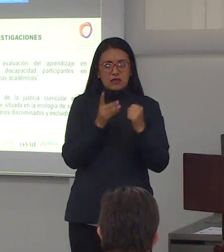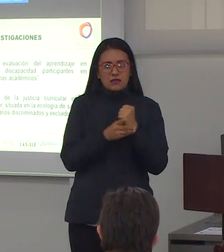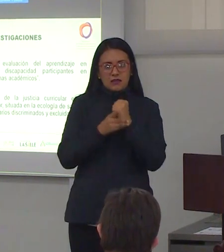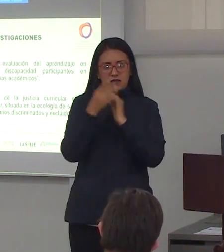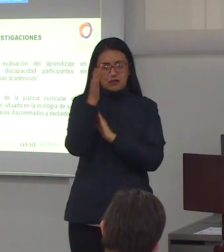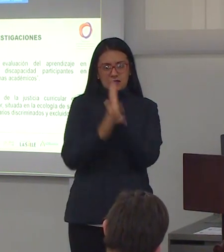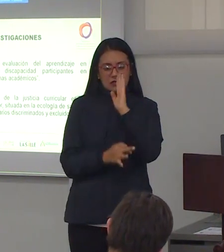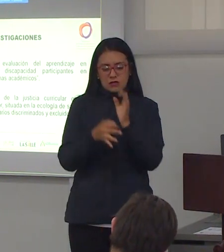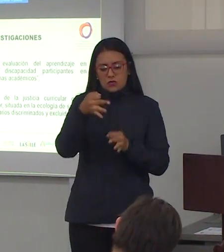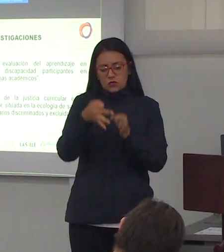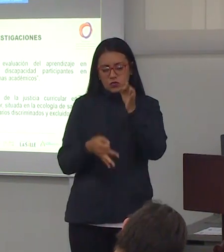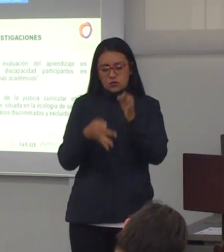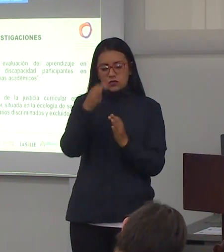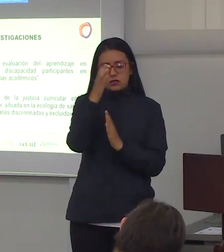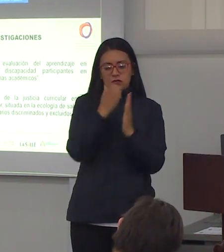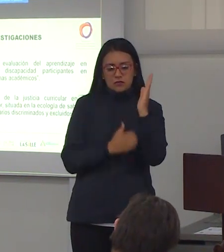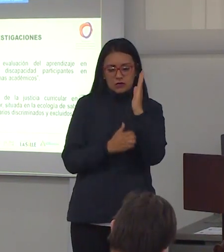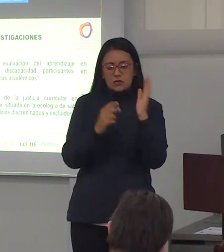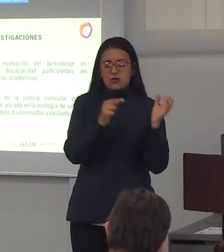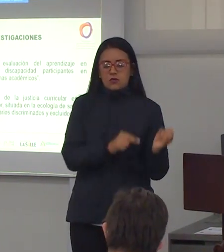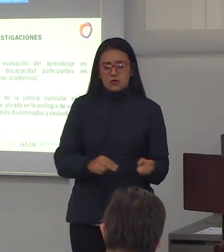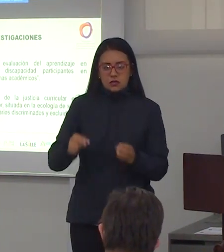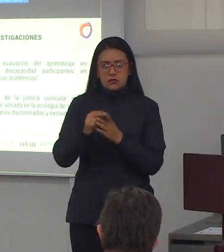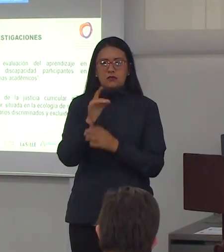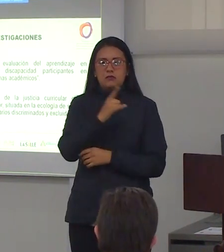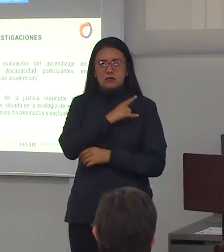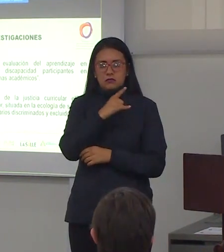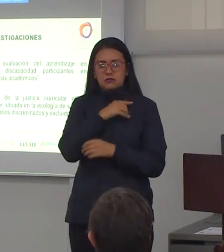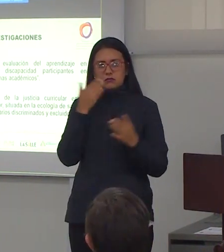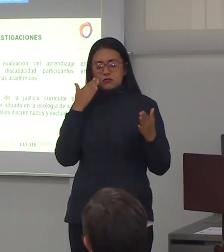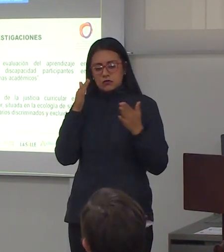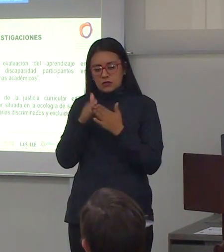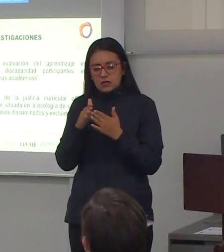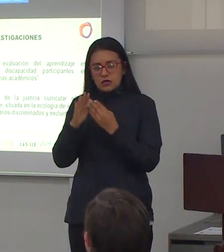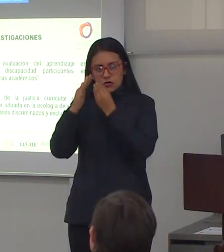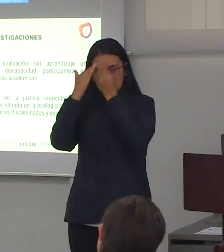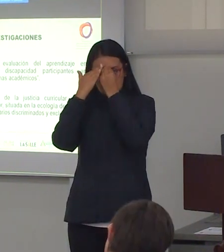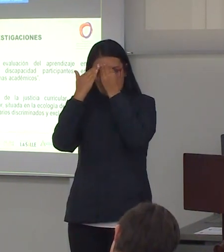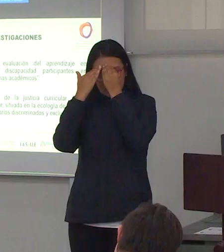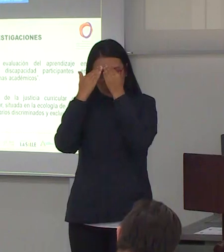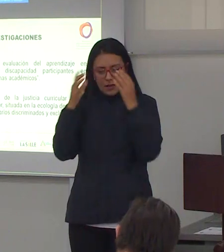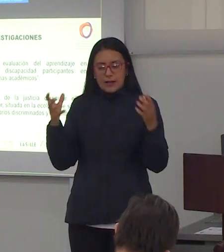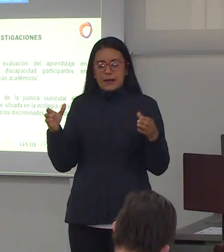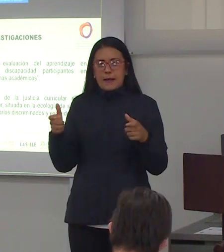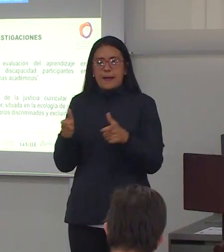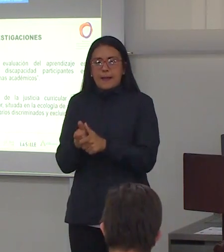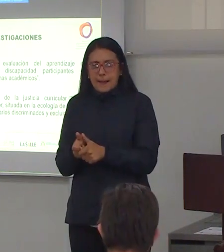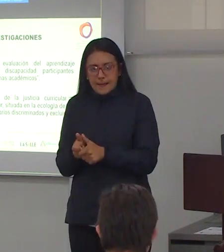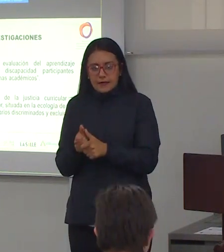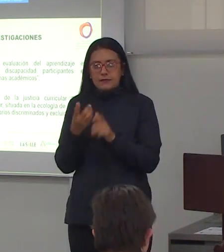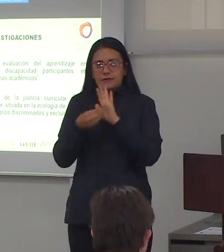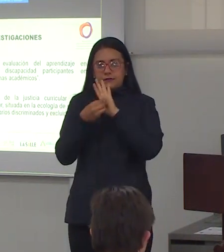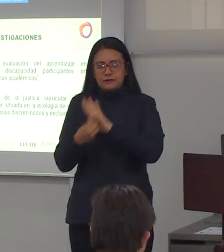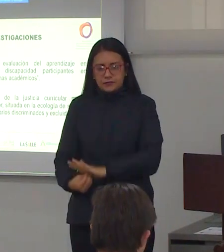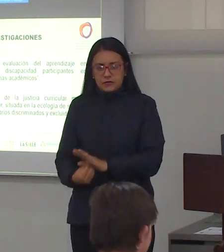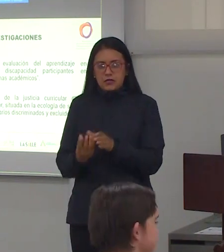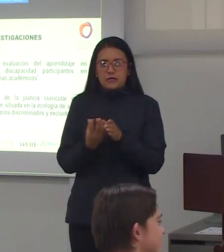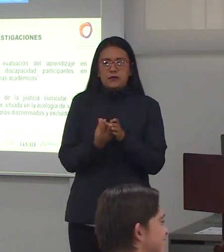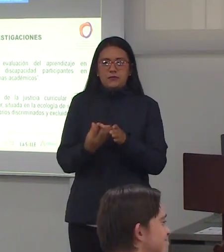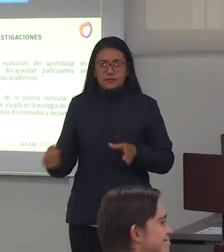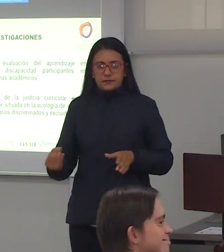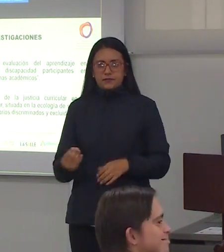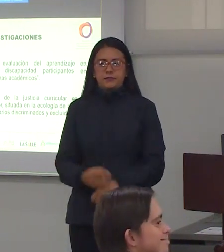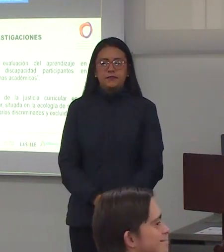la construcción de la justicia curricular en la educación superior situada en la ecología de saberes de grupos minoritarios discriminados y excluidos.